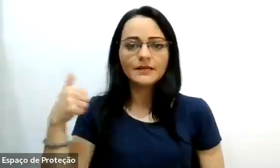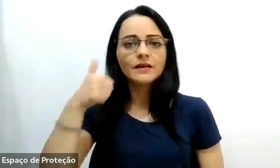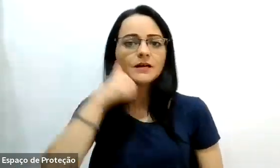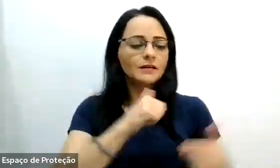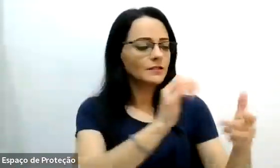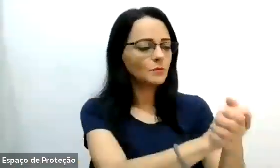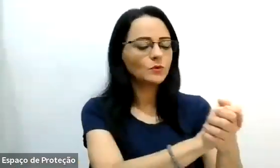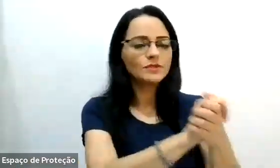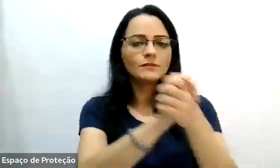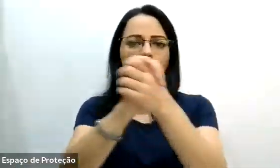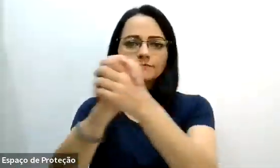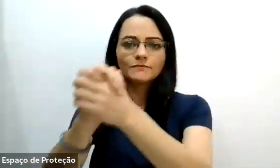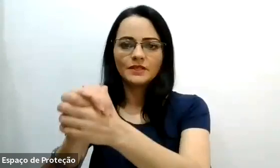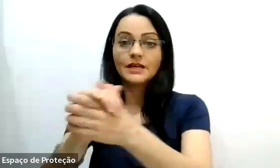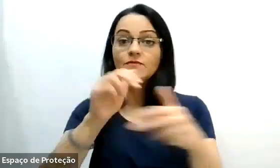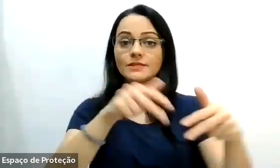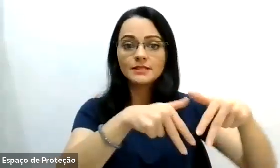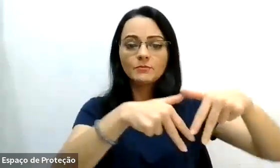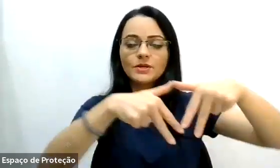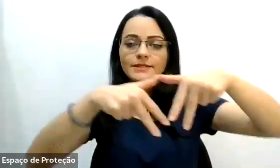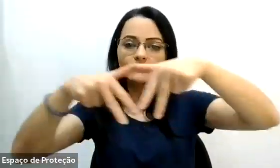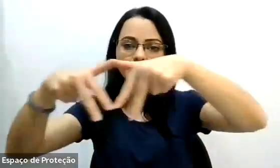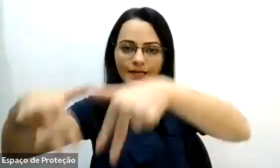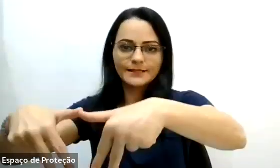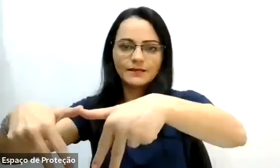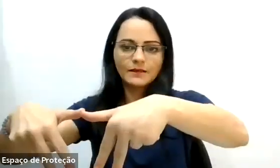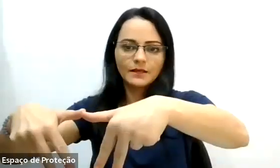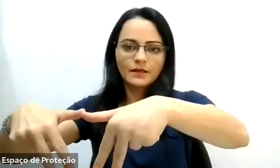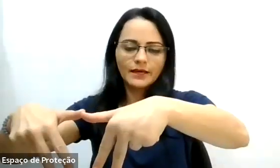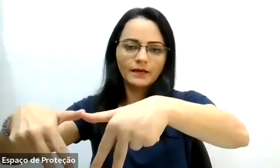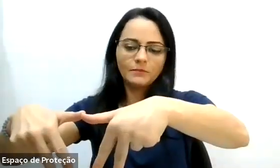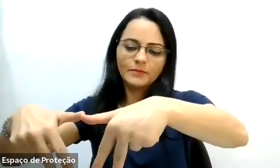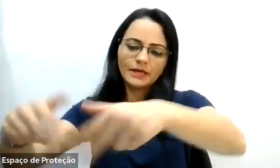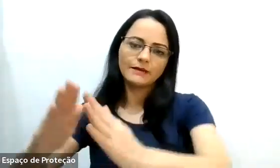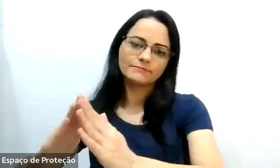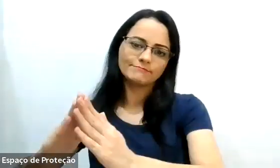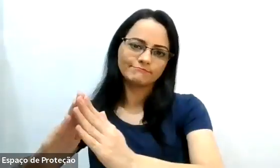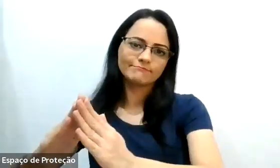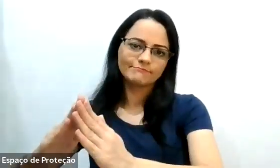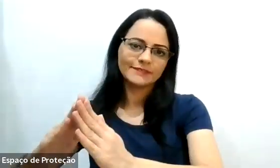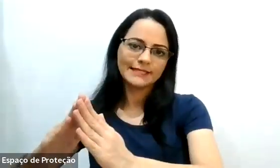Maria, esposa, e aí vocês depois trazem ela para cá.